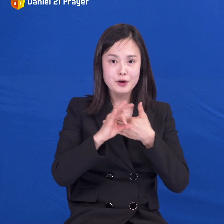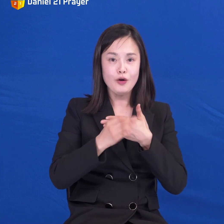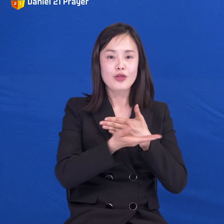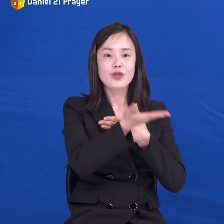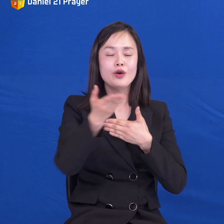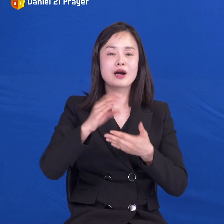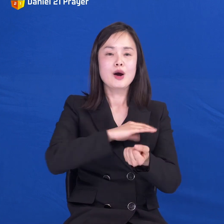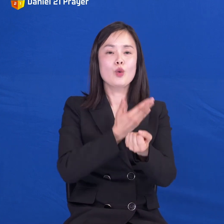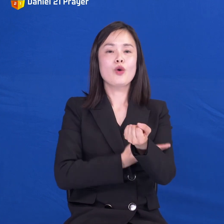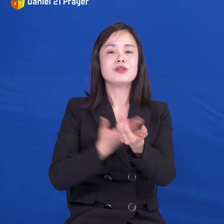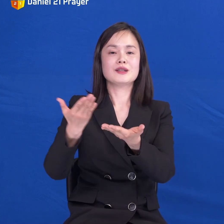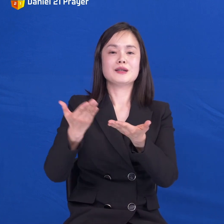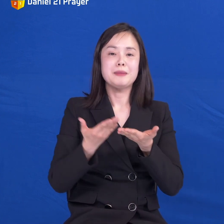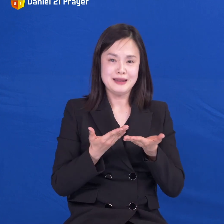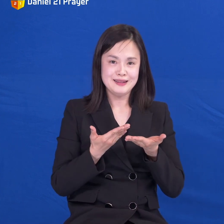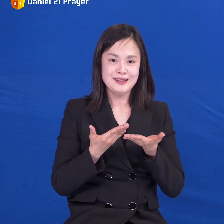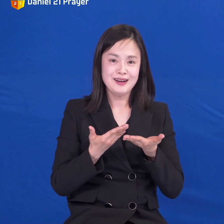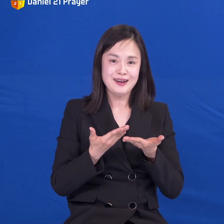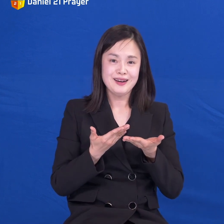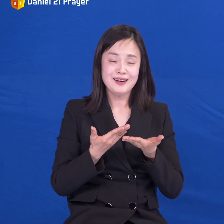이 성령이 일하셨던 거예요.